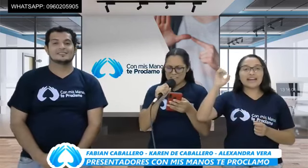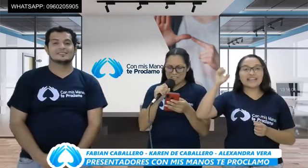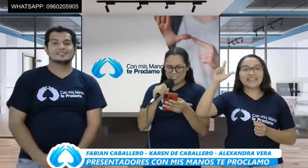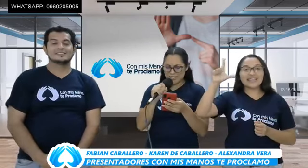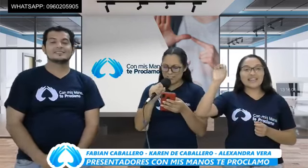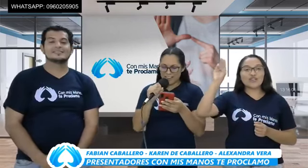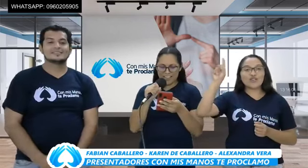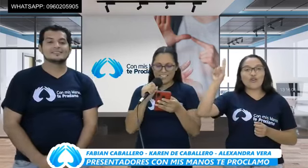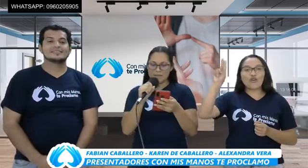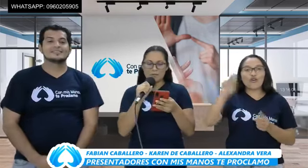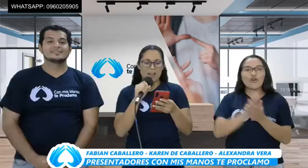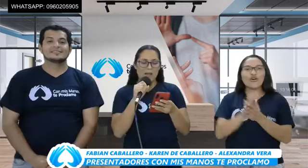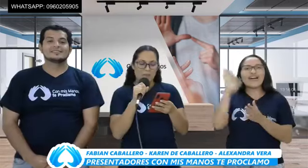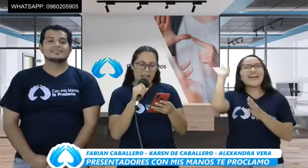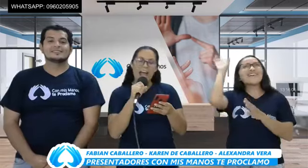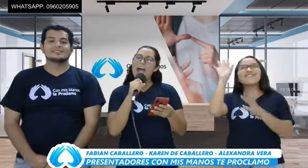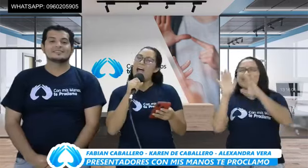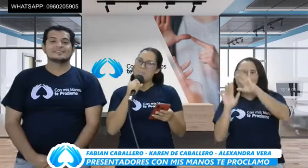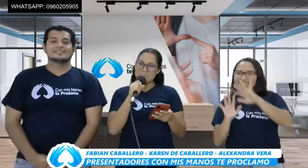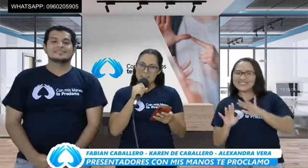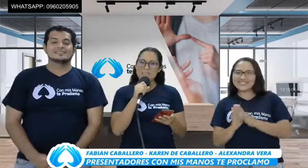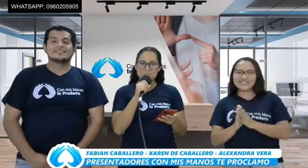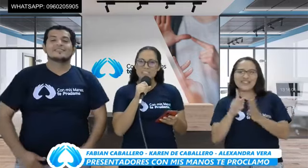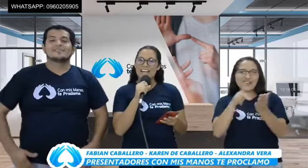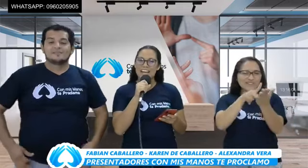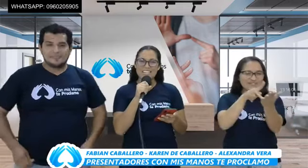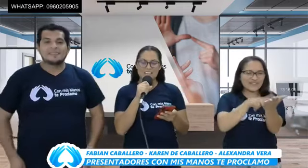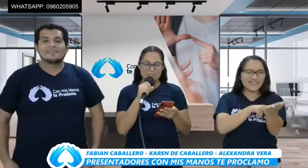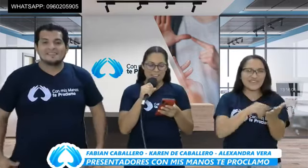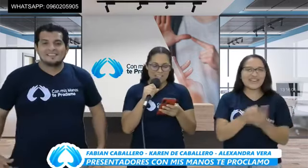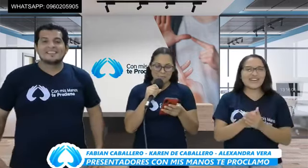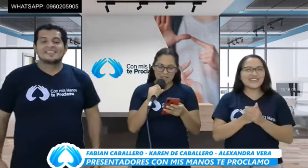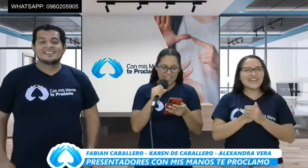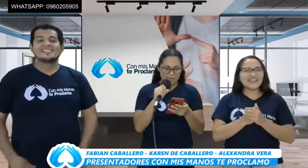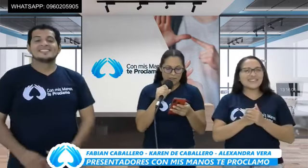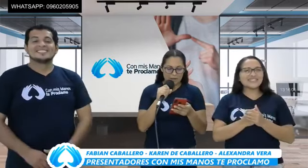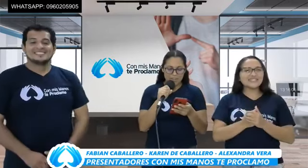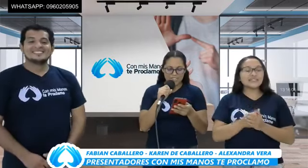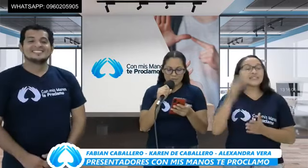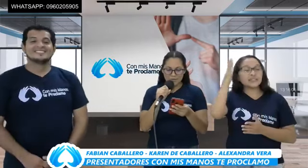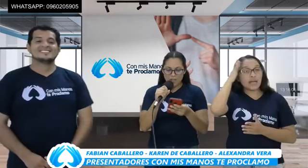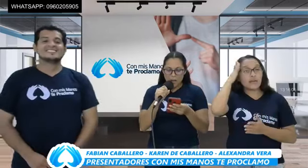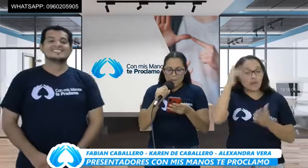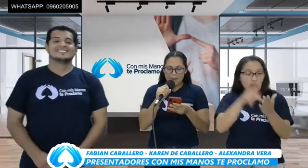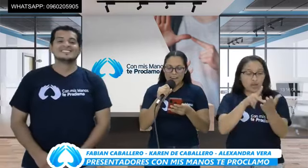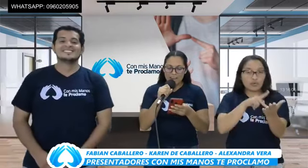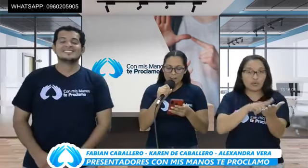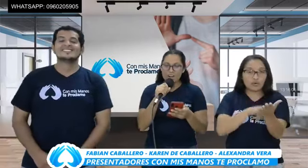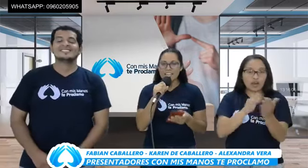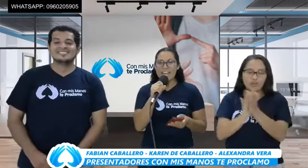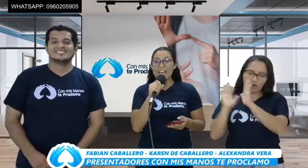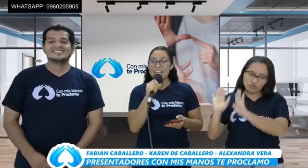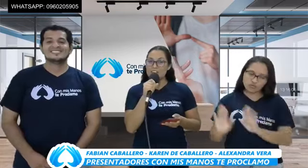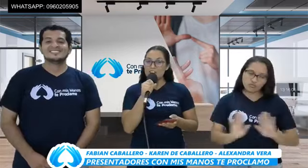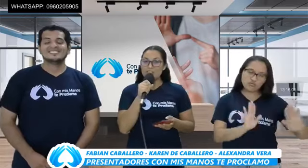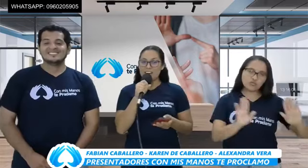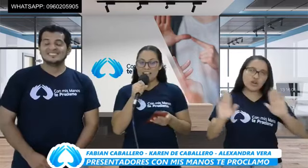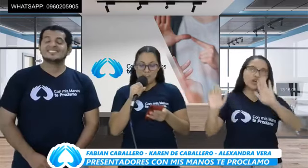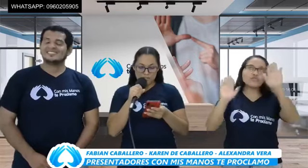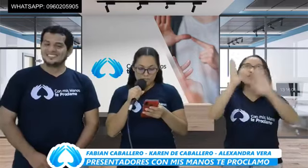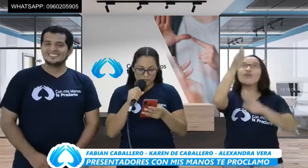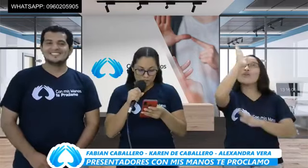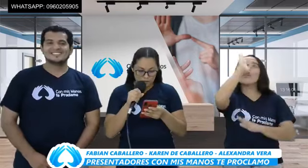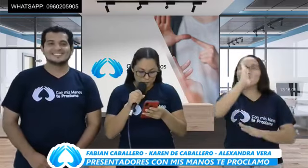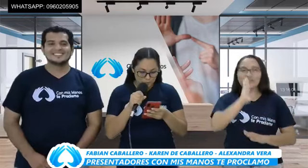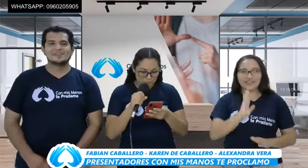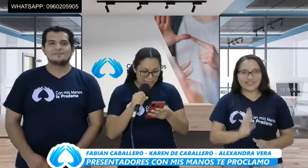amén. Qué bendición este programa. Amén. Muchas gracias, hermana. Sabemos que este programa lo hacemos para la gloria y honra